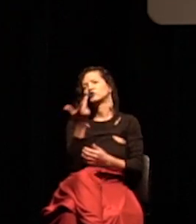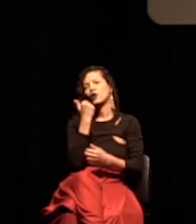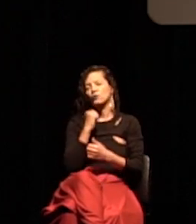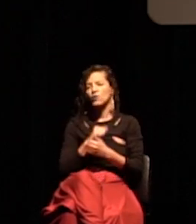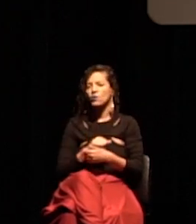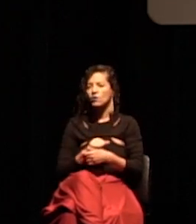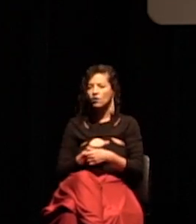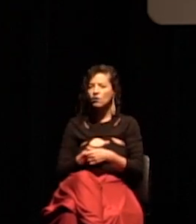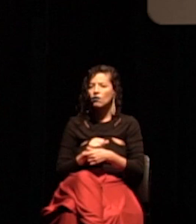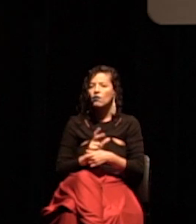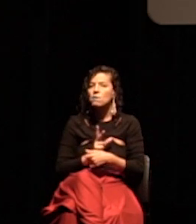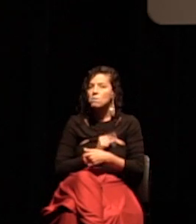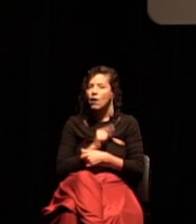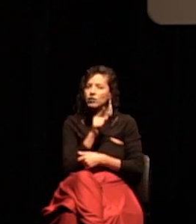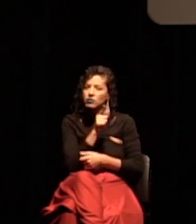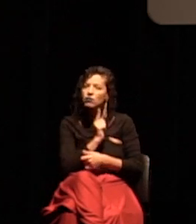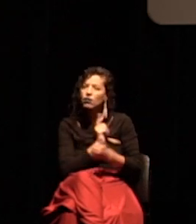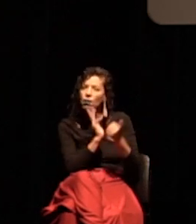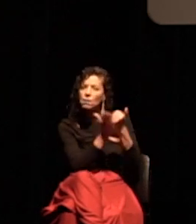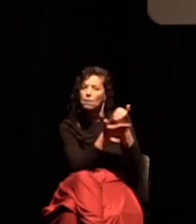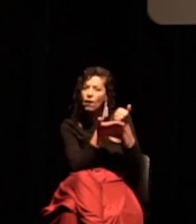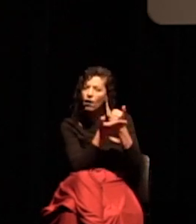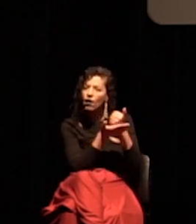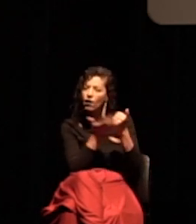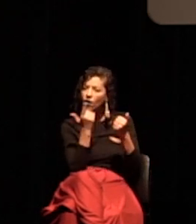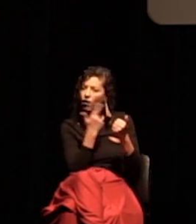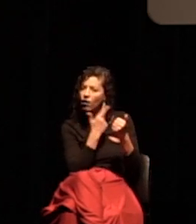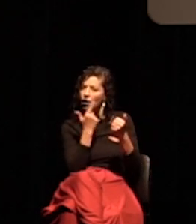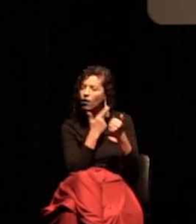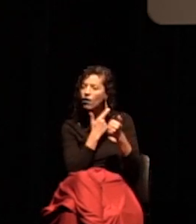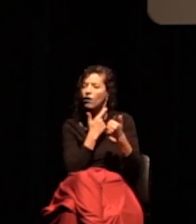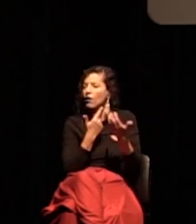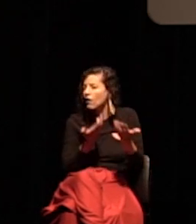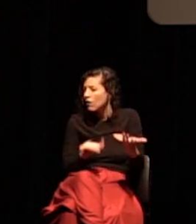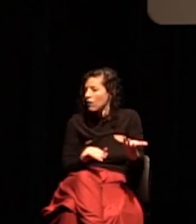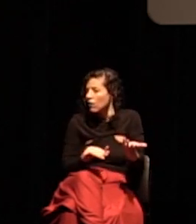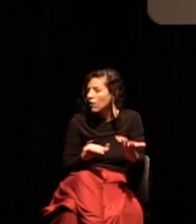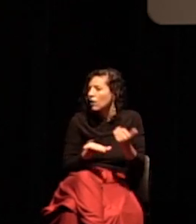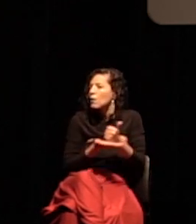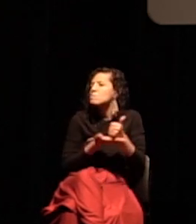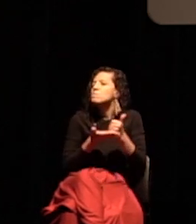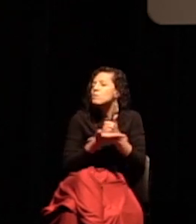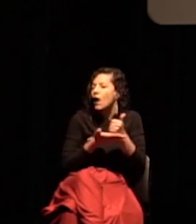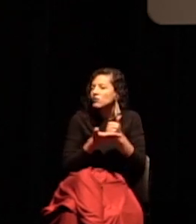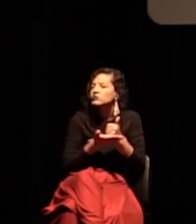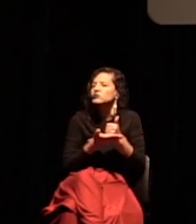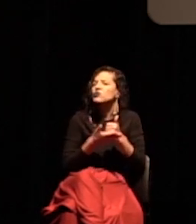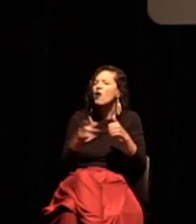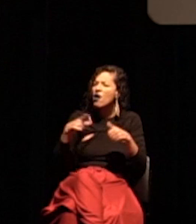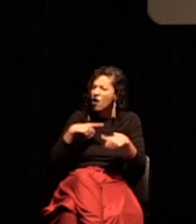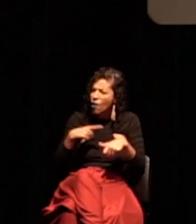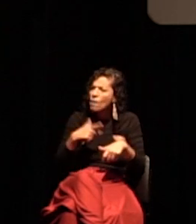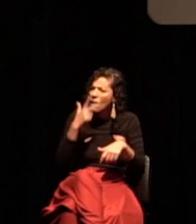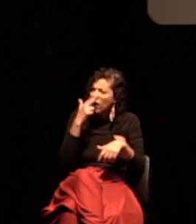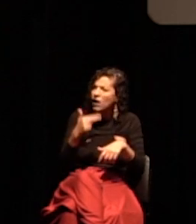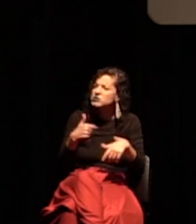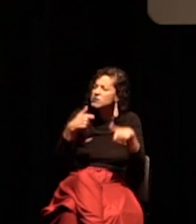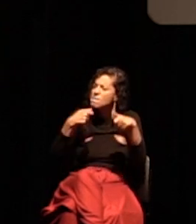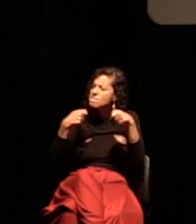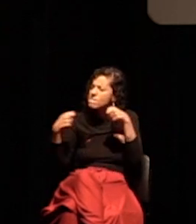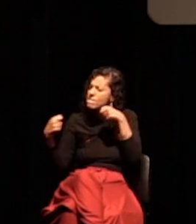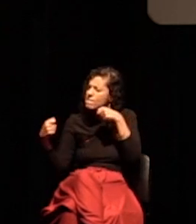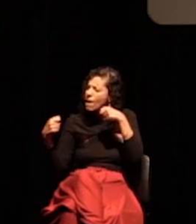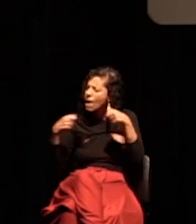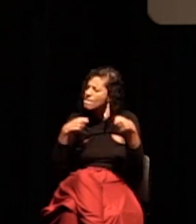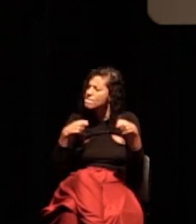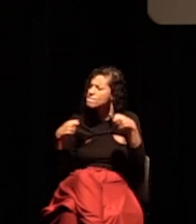fala, mas ali tem base. Então, precisa ter base. Então, estico isso, tensiono entre duas